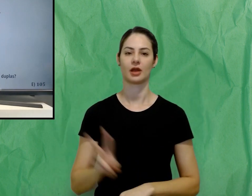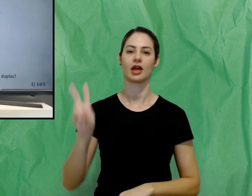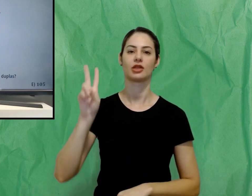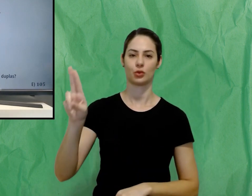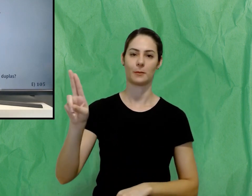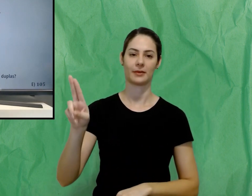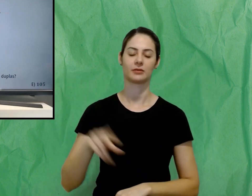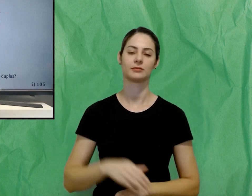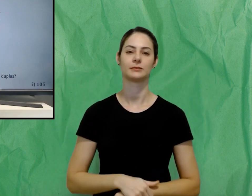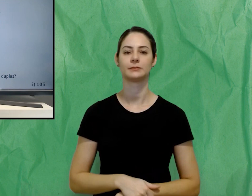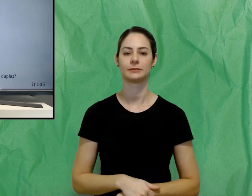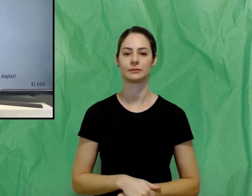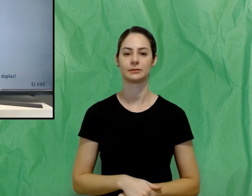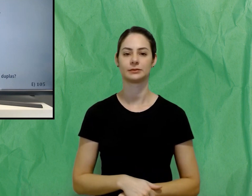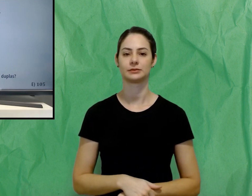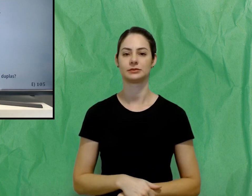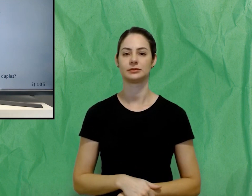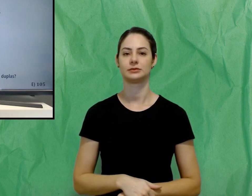ficar ali